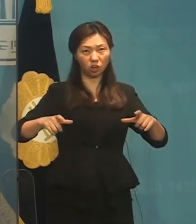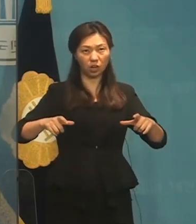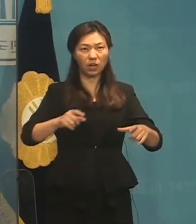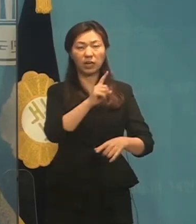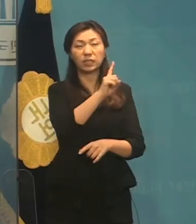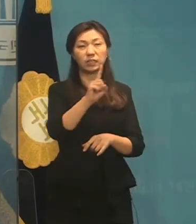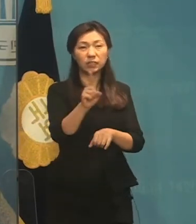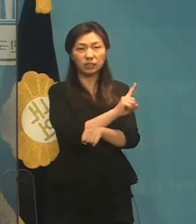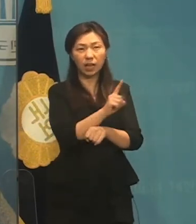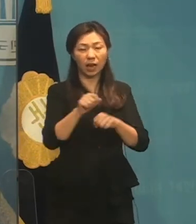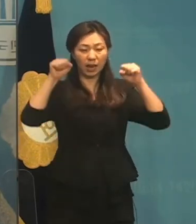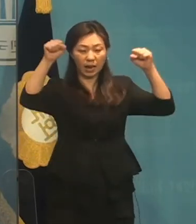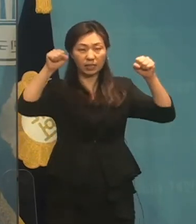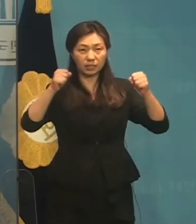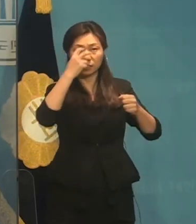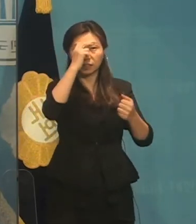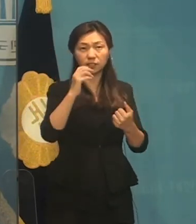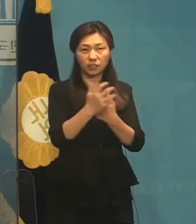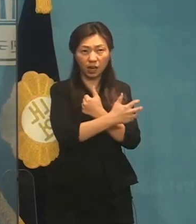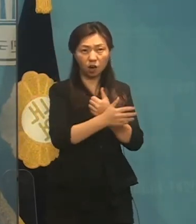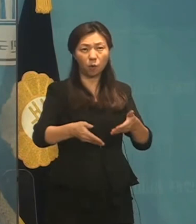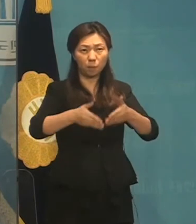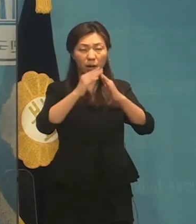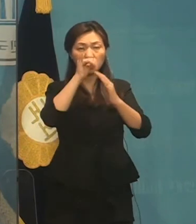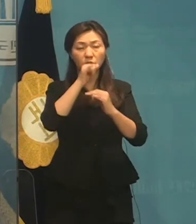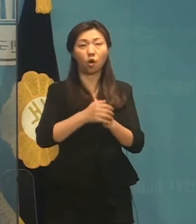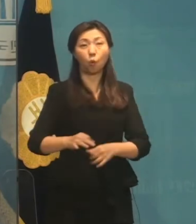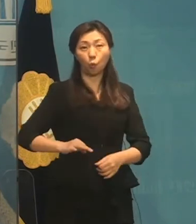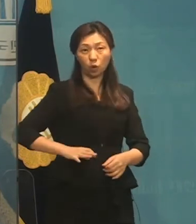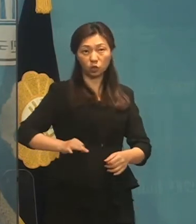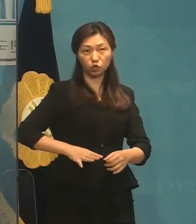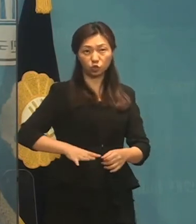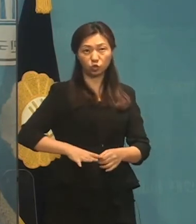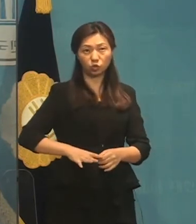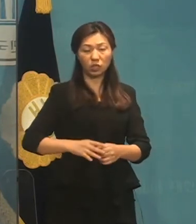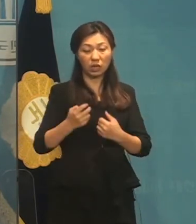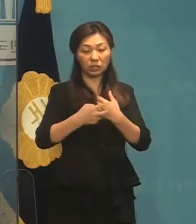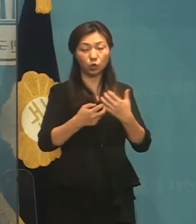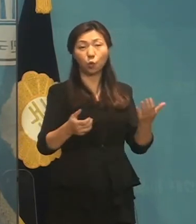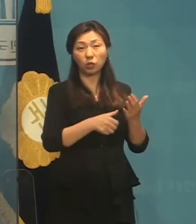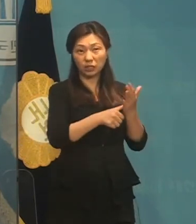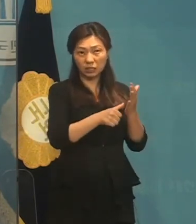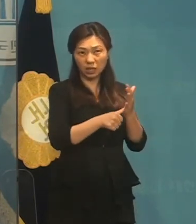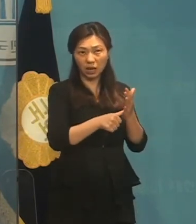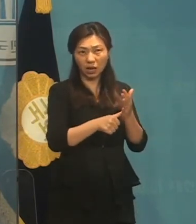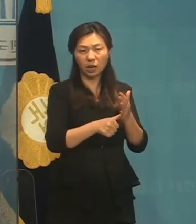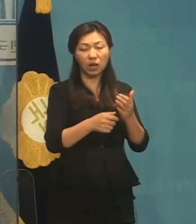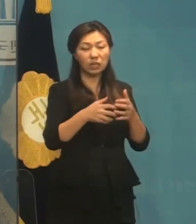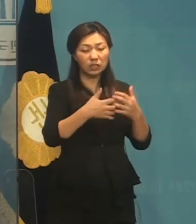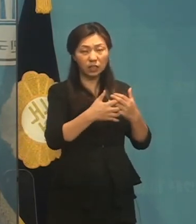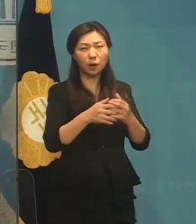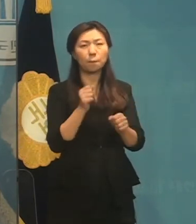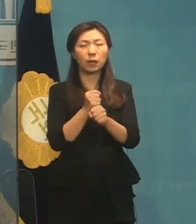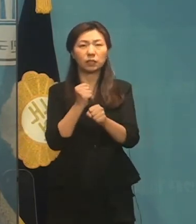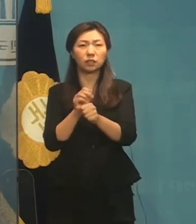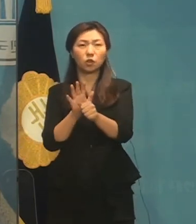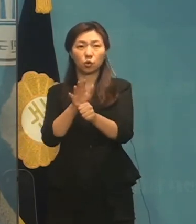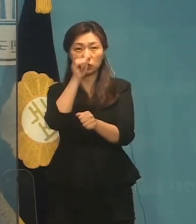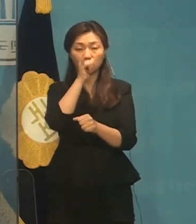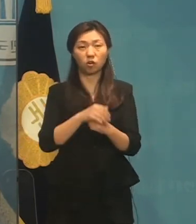산업 고도를 지원하겠습니다. 원주 의료기기 테크노밸리 성장을 지원하겠습니다. 원주 디지털